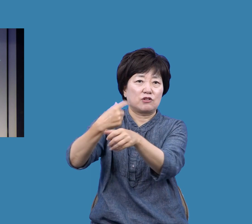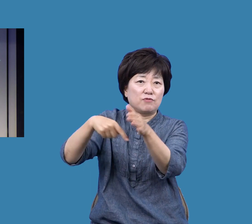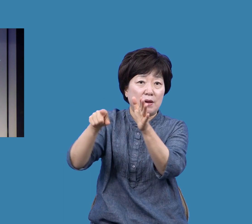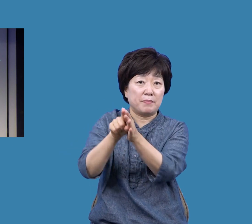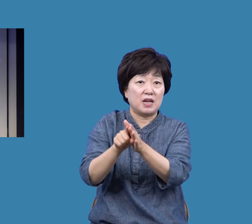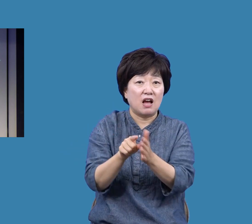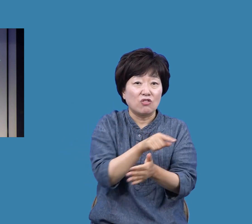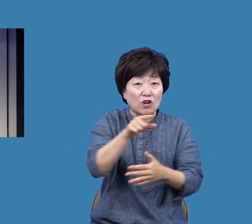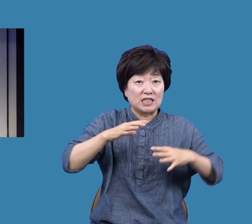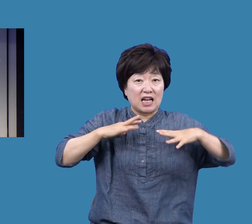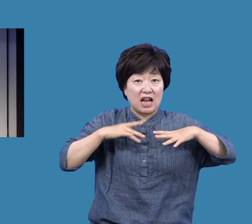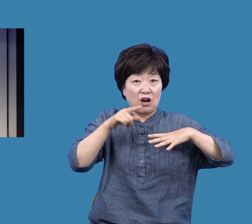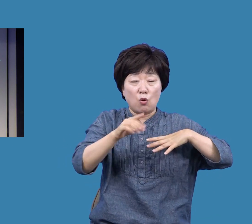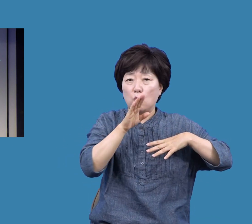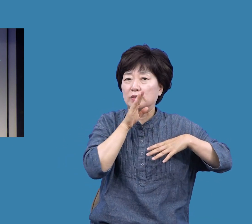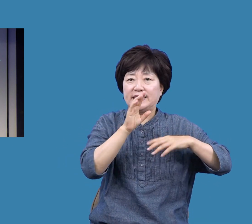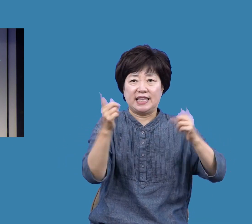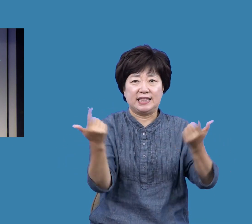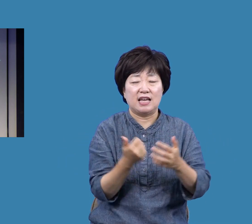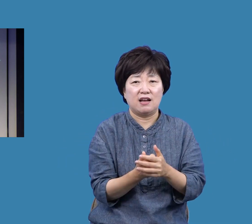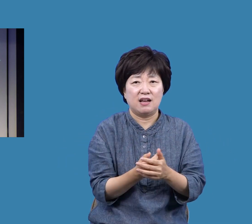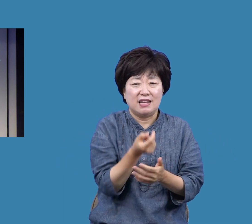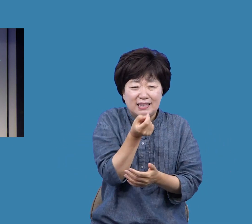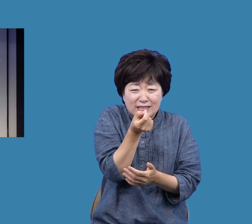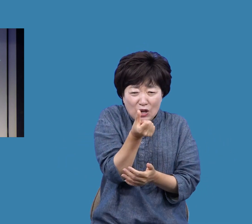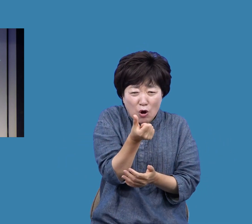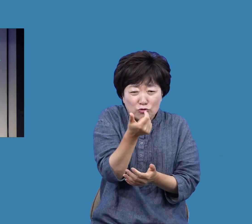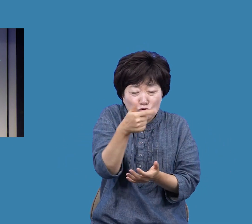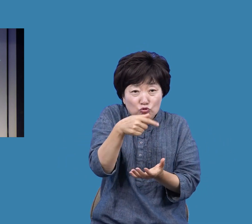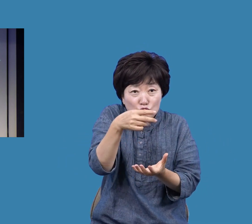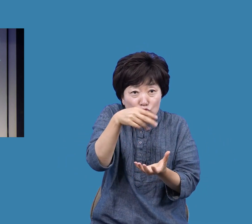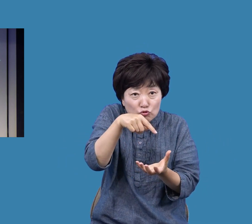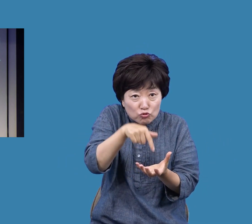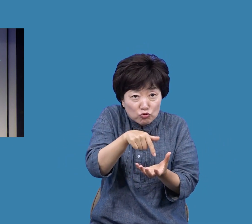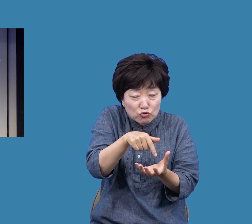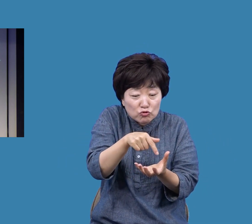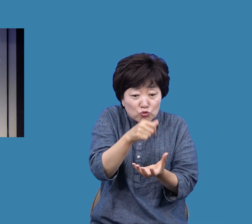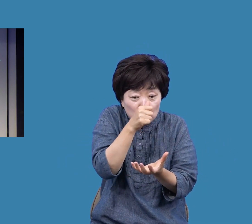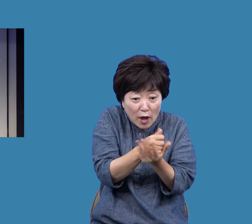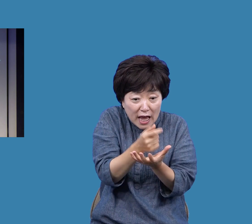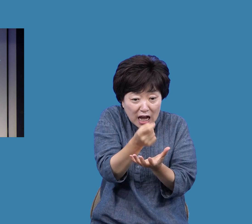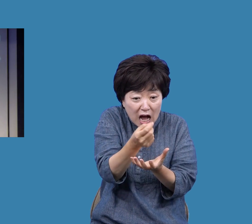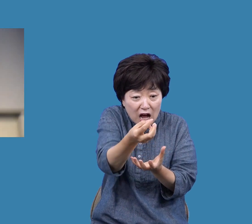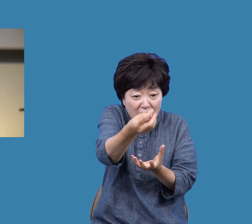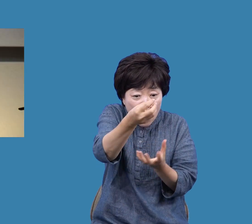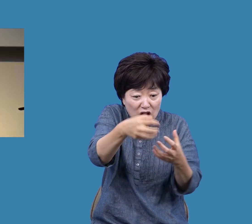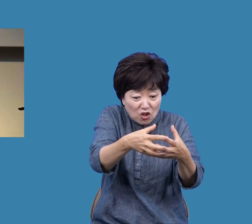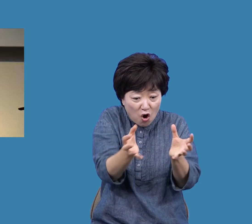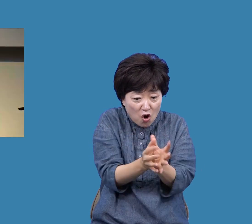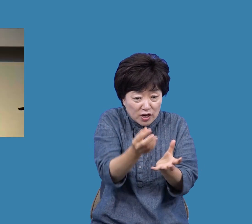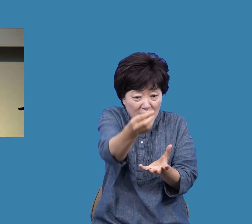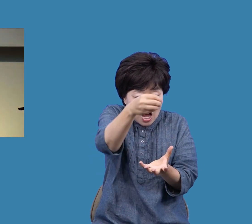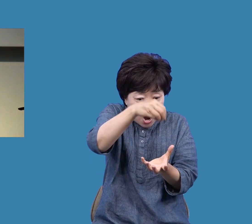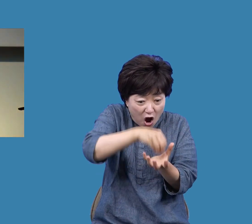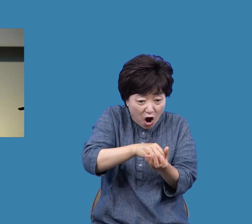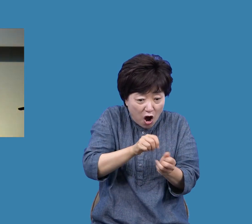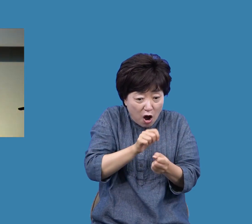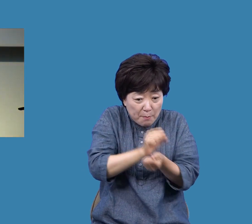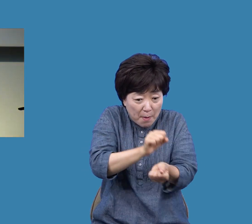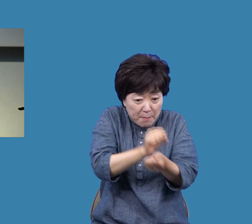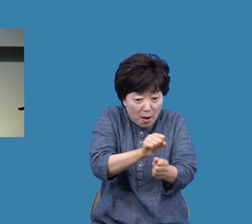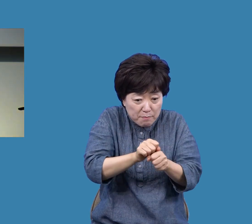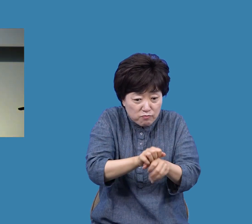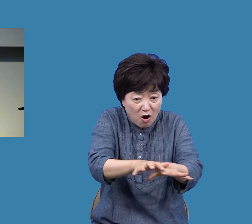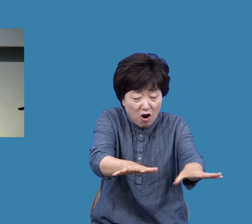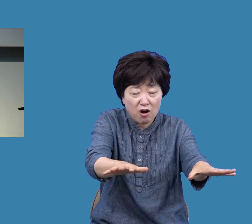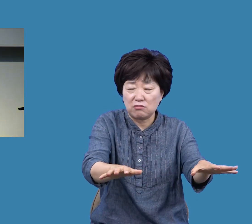퍼지는 것을 알지 못하느냐. 자, 이게 뭐예요, 여러분? 너희가 자랑하는 것이 옳지 않도다. 이 여러분 뭘